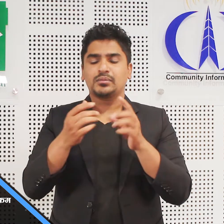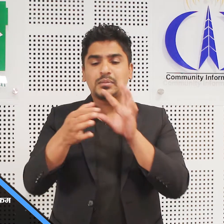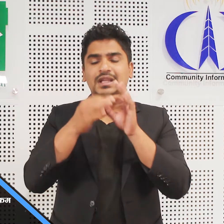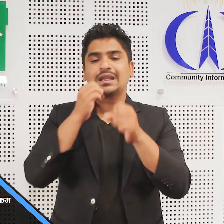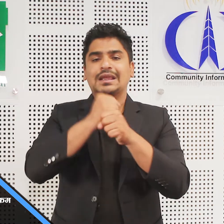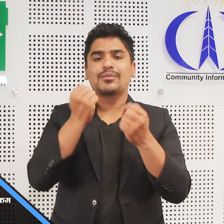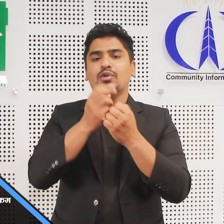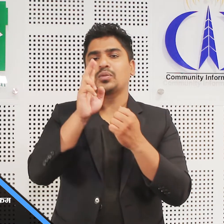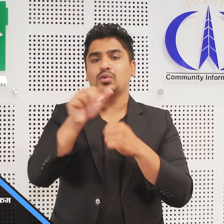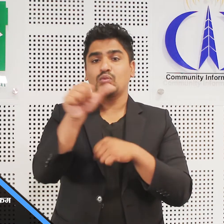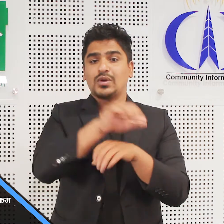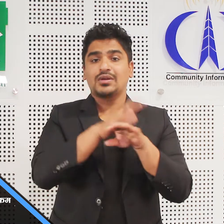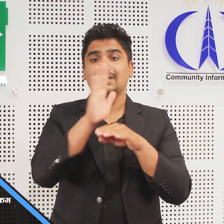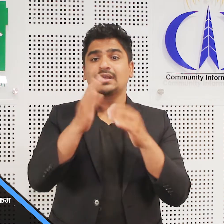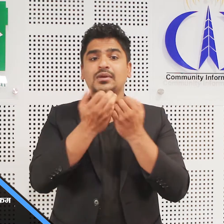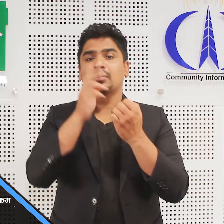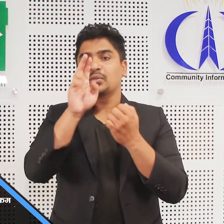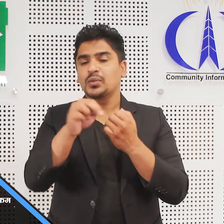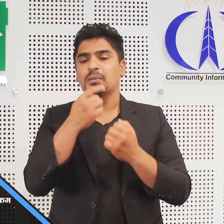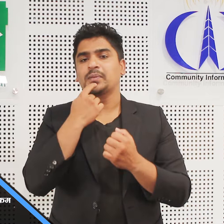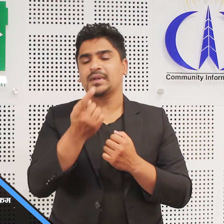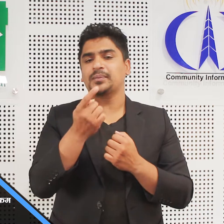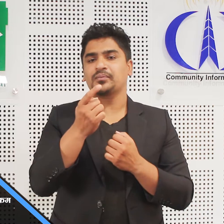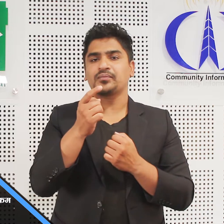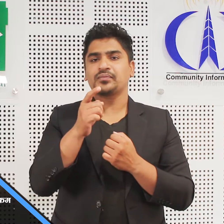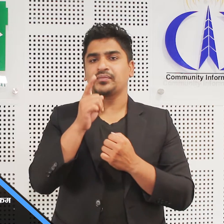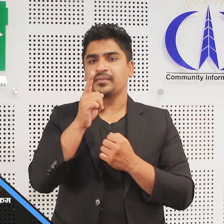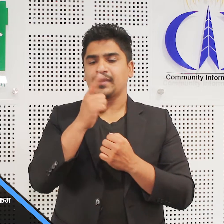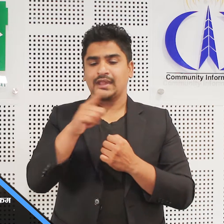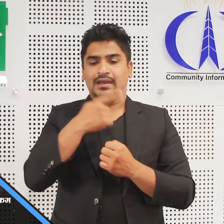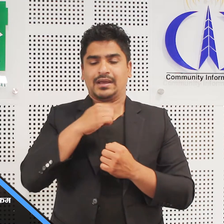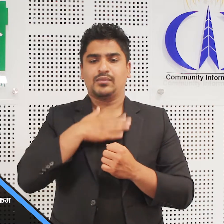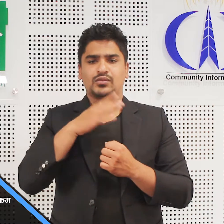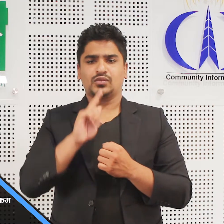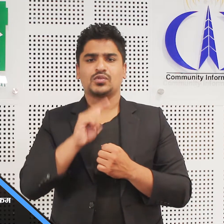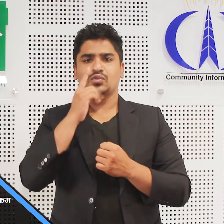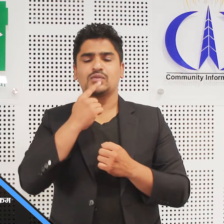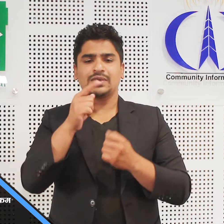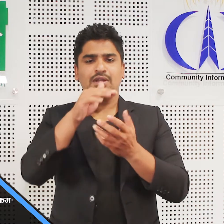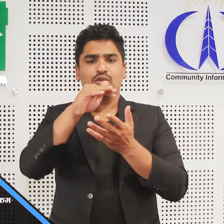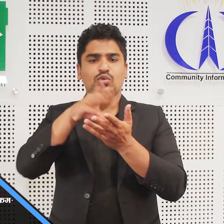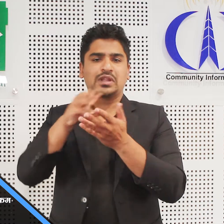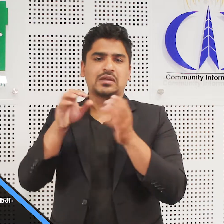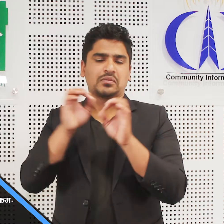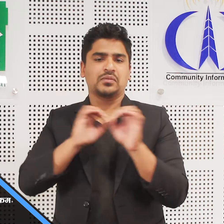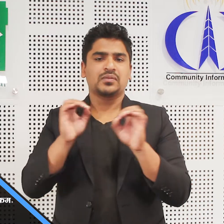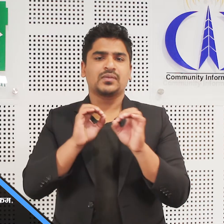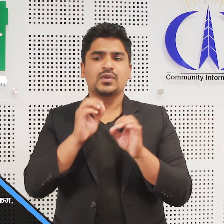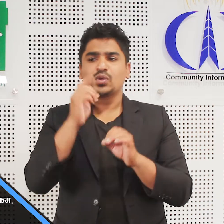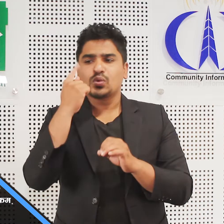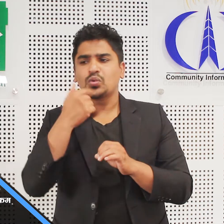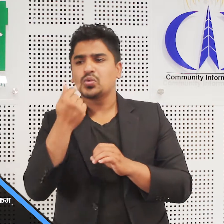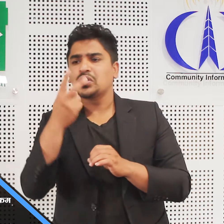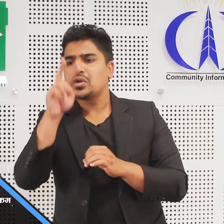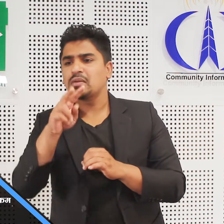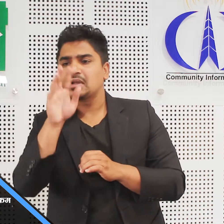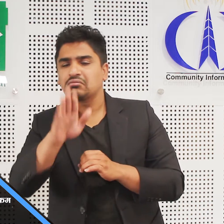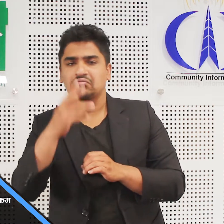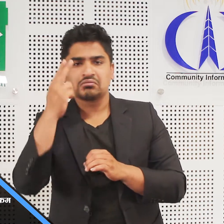चाहिँ सरोकार गरेर चाहिँ हामी थ्रु पनि काम गर्न पर्यो के, उहाँहरूले चाहिँ के गरिदिनु पर्यो भने चाहिँ यो चाहिँ एउटा